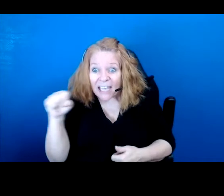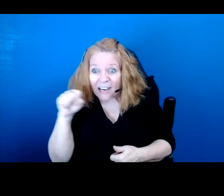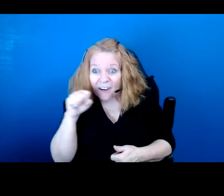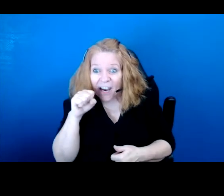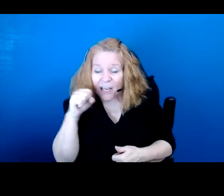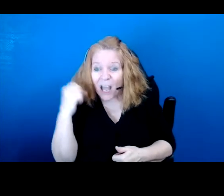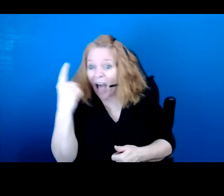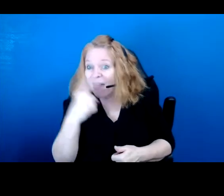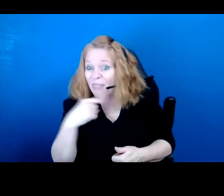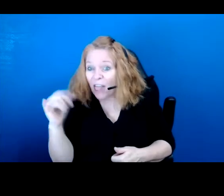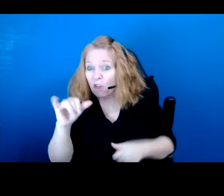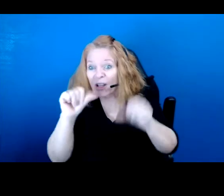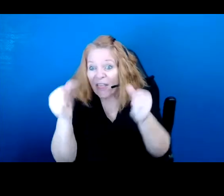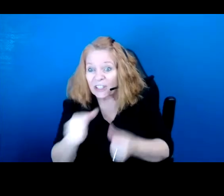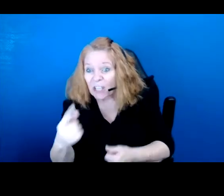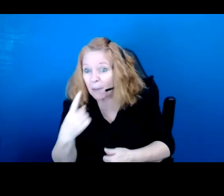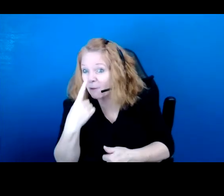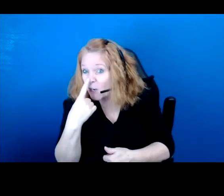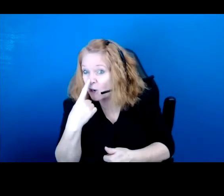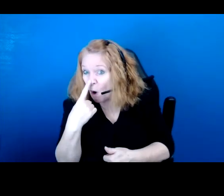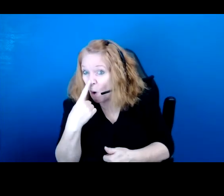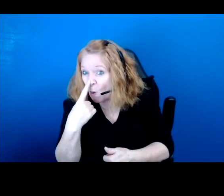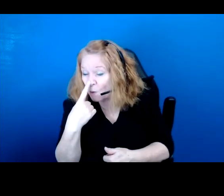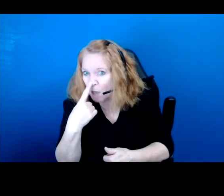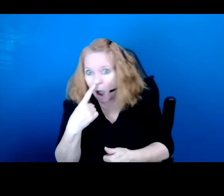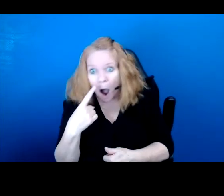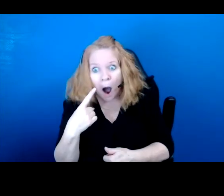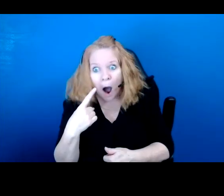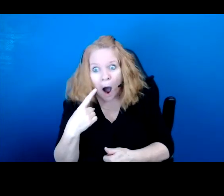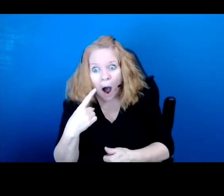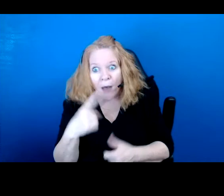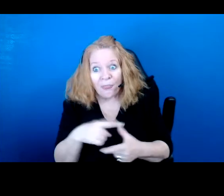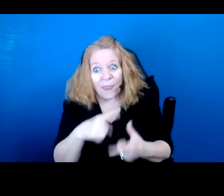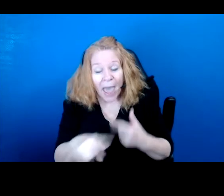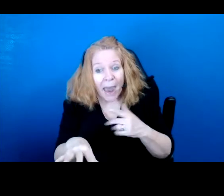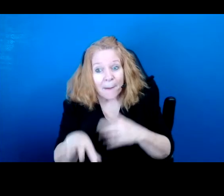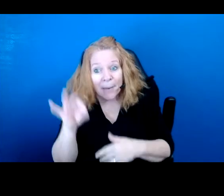entró a la tienda una zanahoria gigante que aparece una nariz